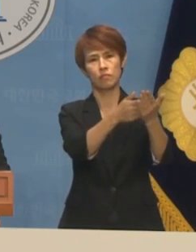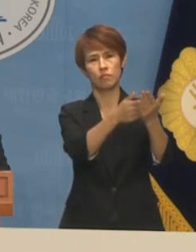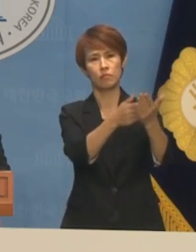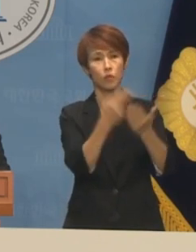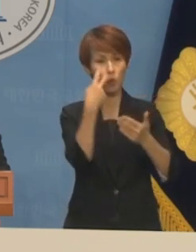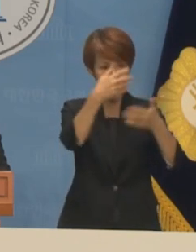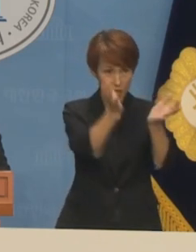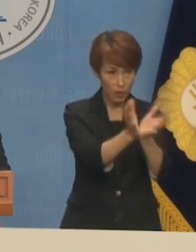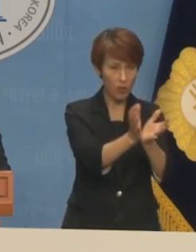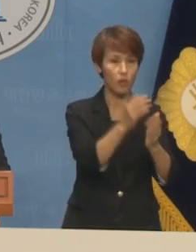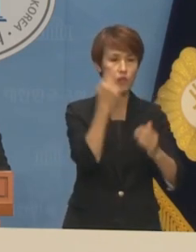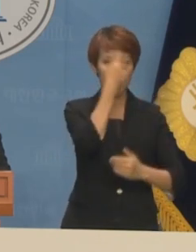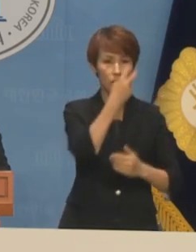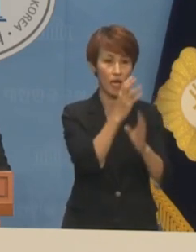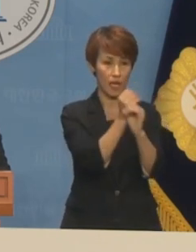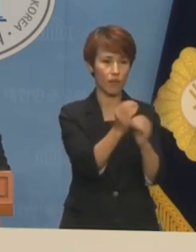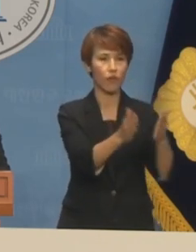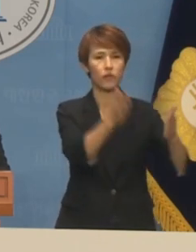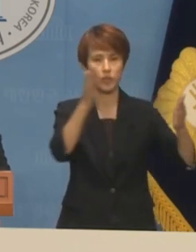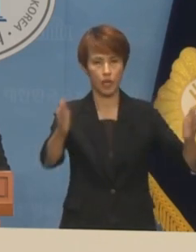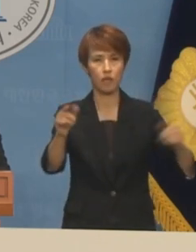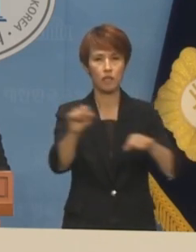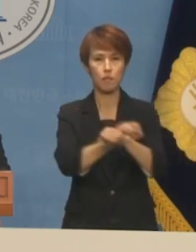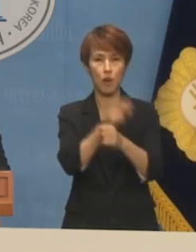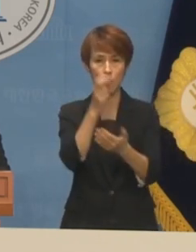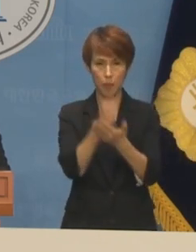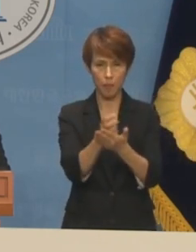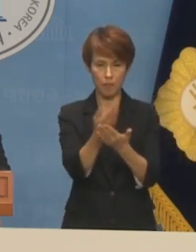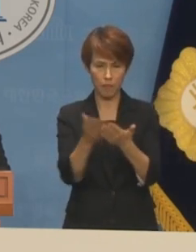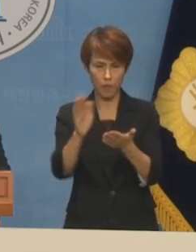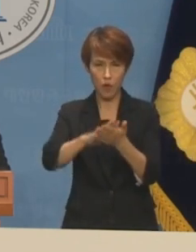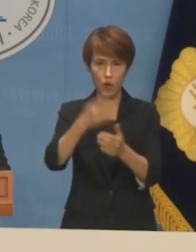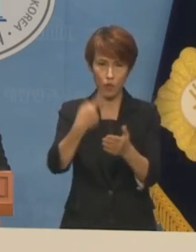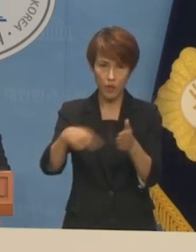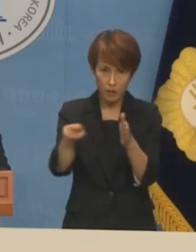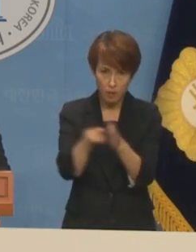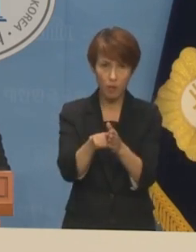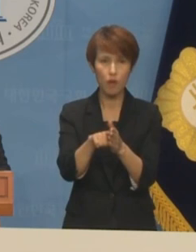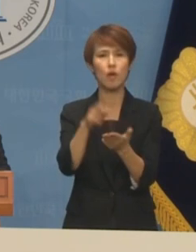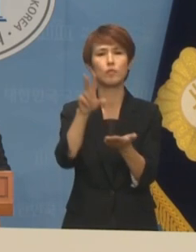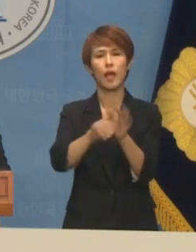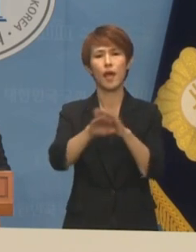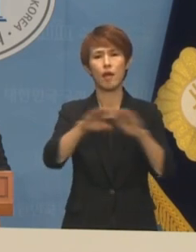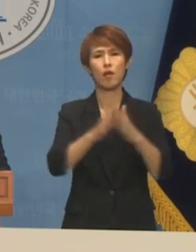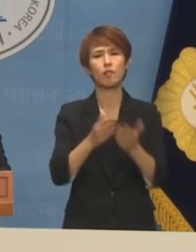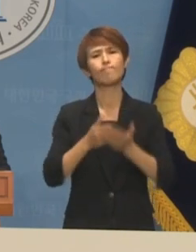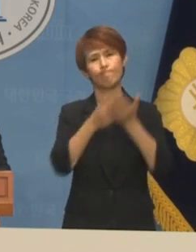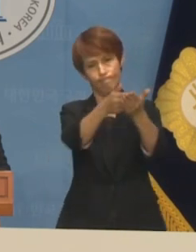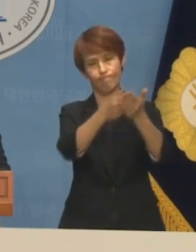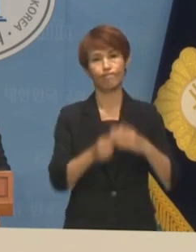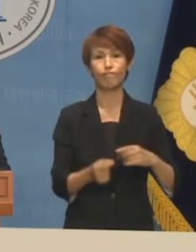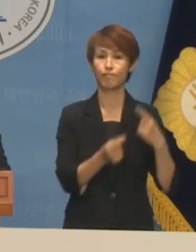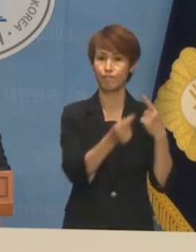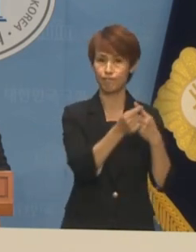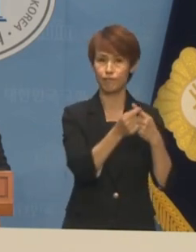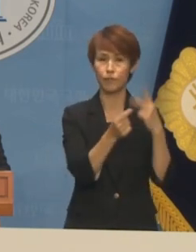조사기간 연장 등 특별법 개정 및 문제 해결을 위한 방안을 강구해 주길 바란다.